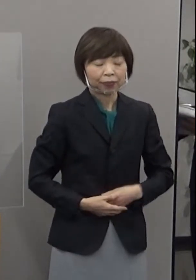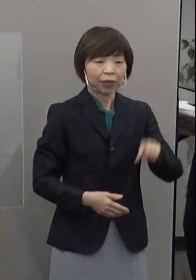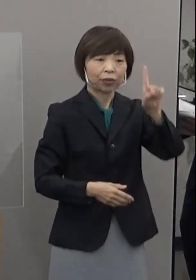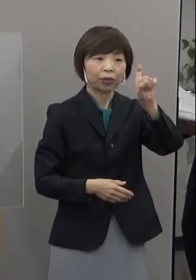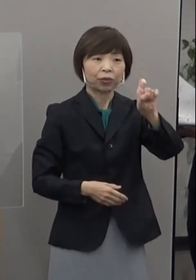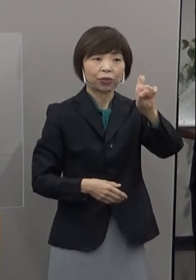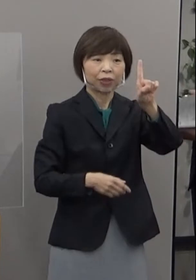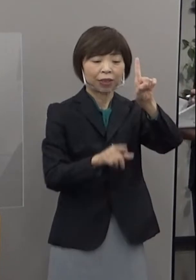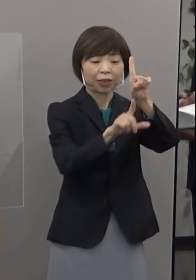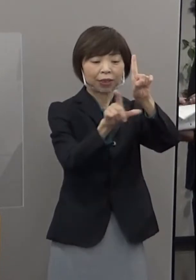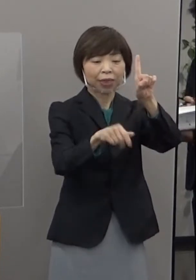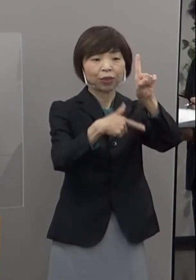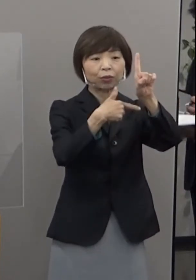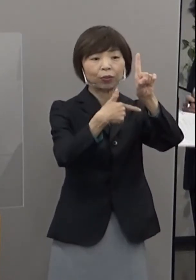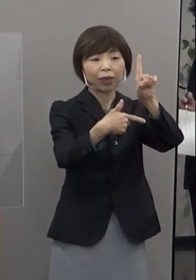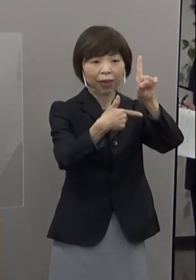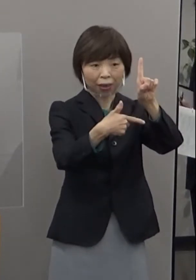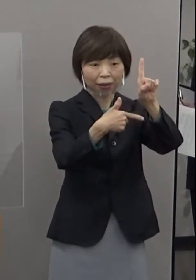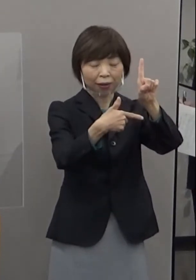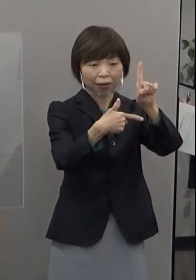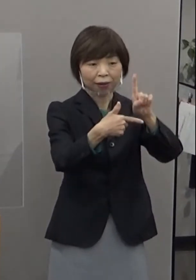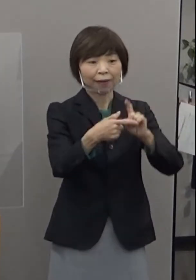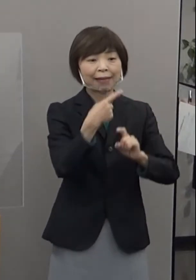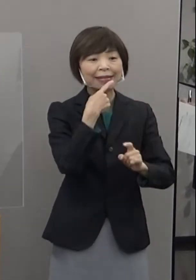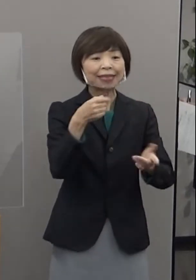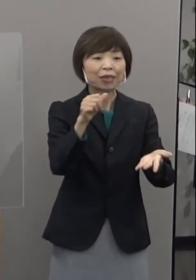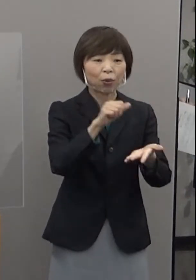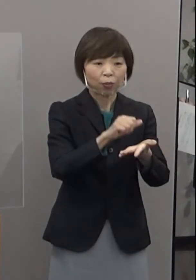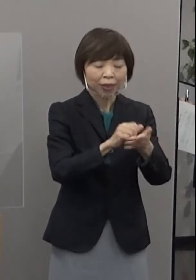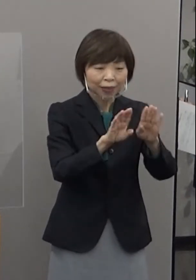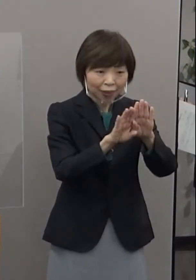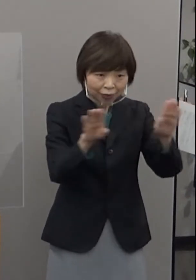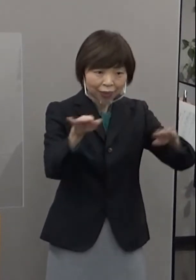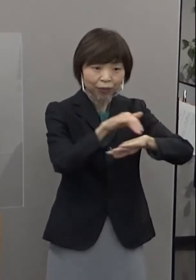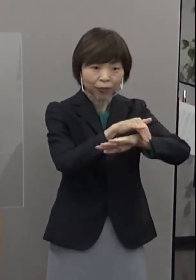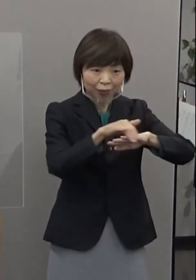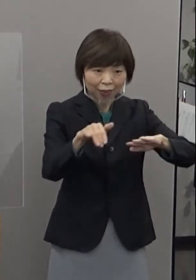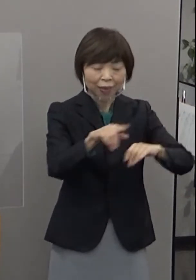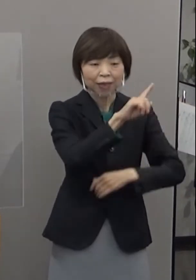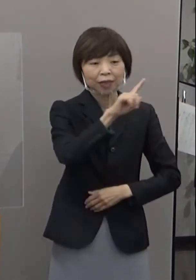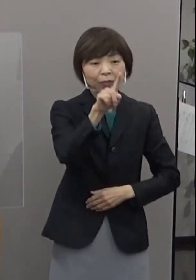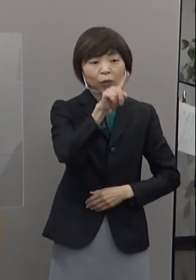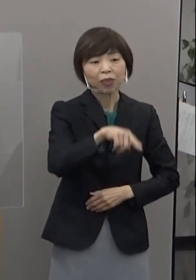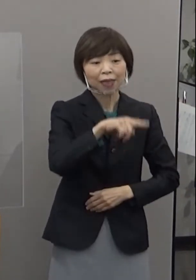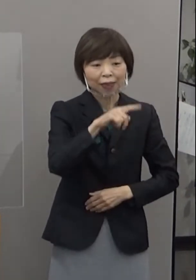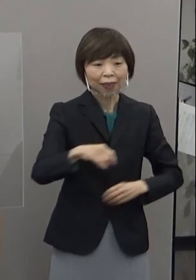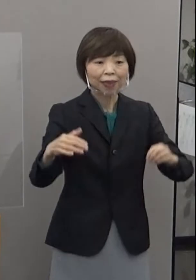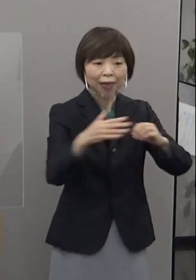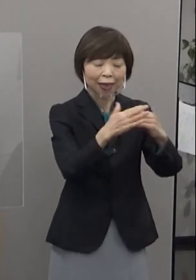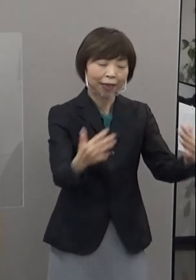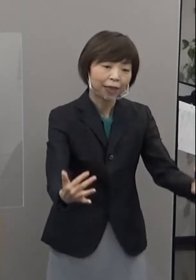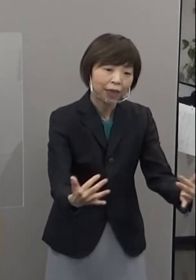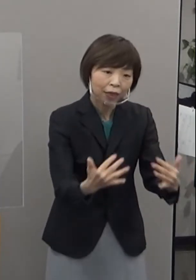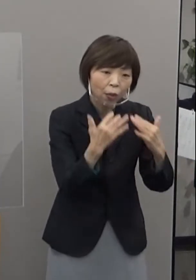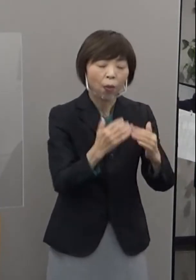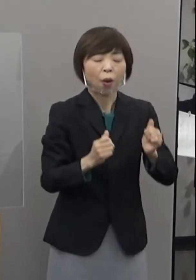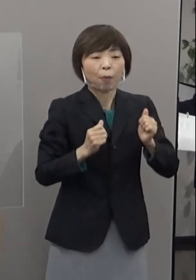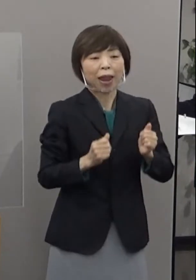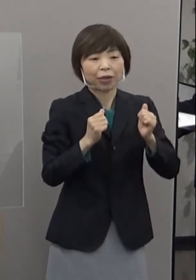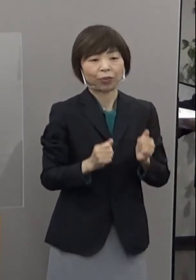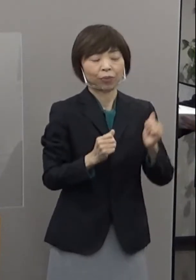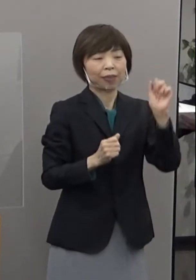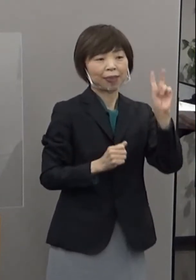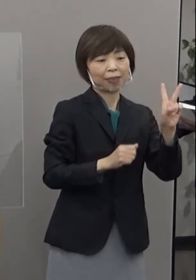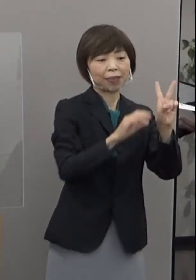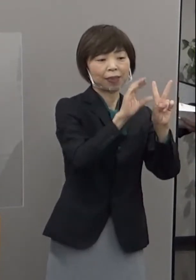月6日日曜日に開催いたします下関最強マラソン2022の参加申し込